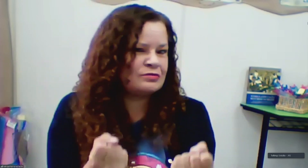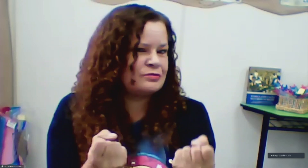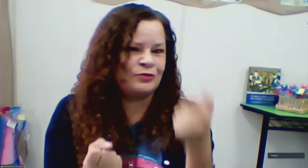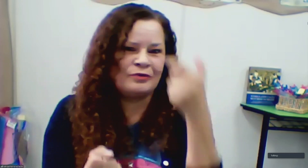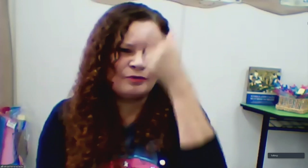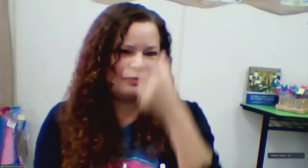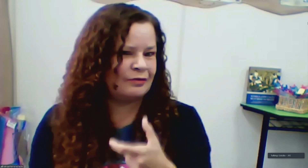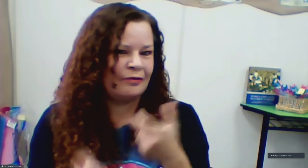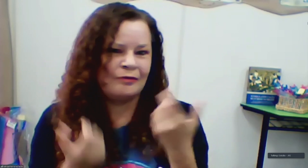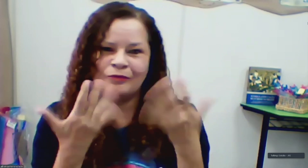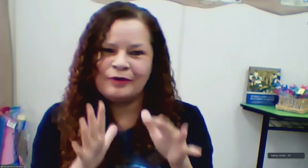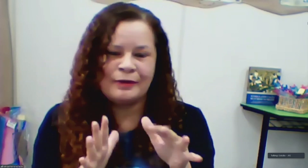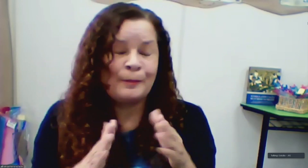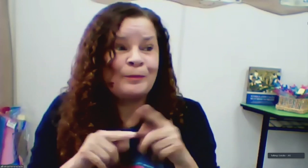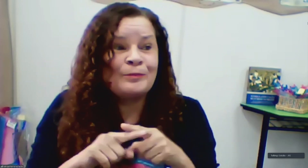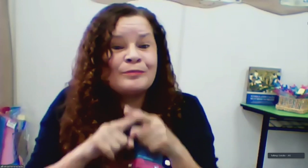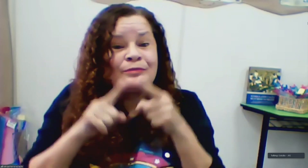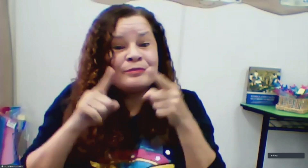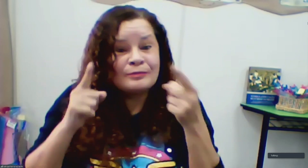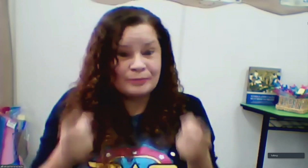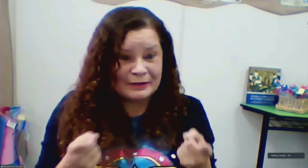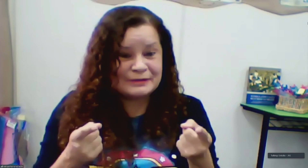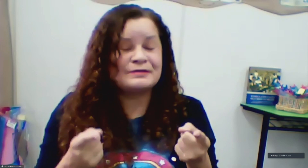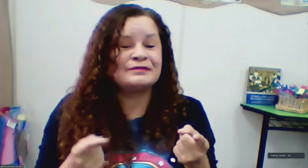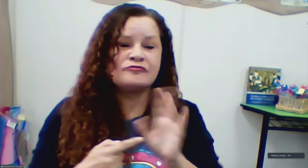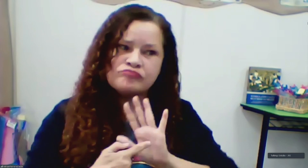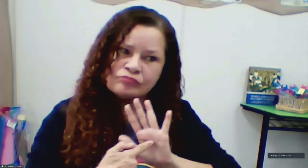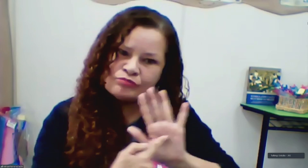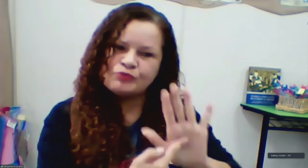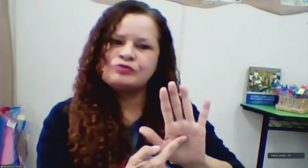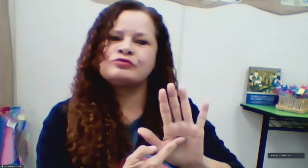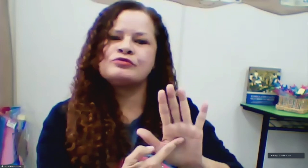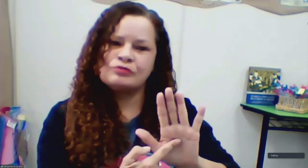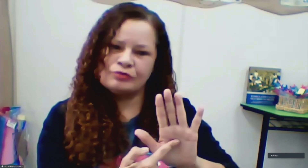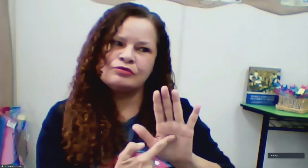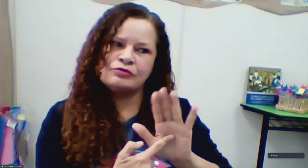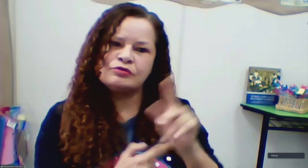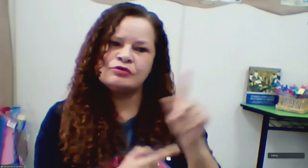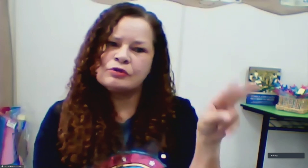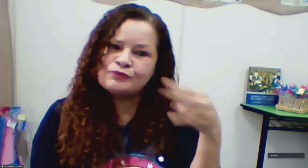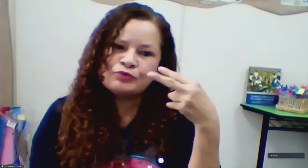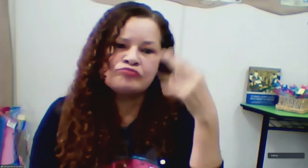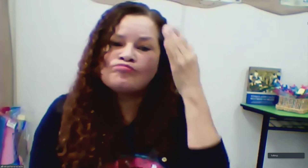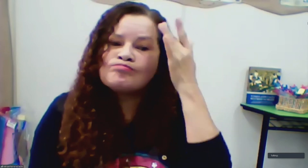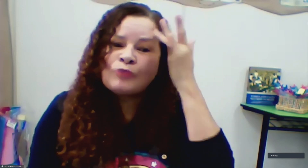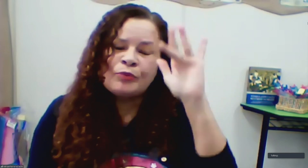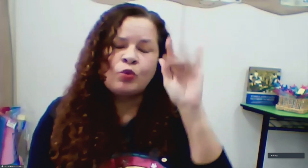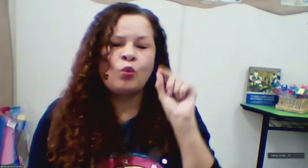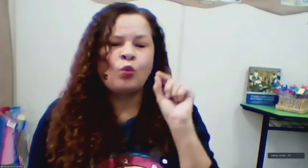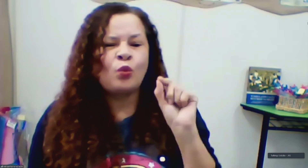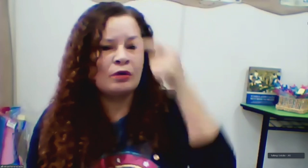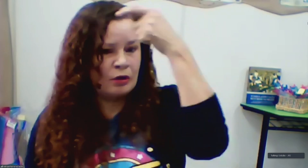as pessoas têm medo e se afastam. As pessoas não querem assumir. Mas a gente tem que